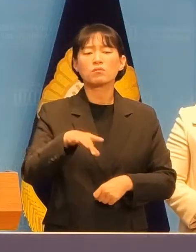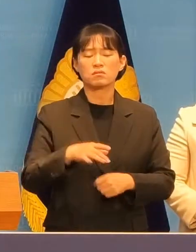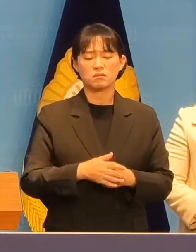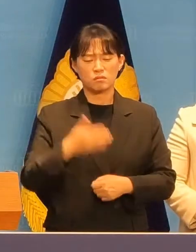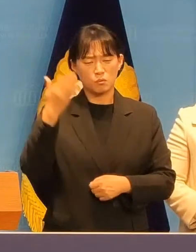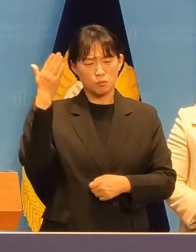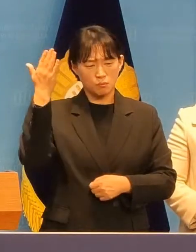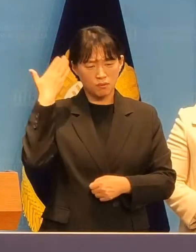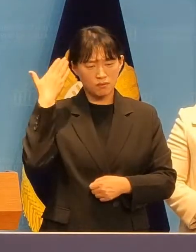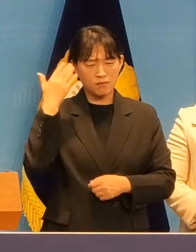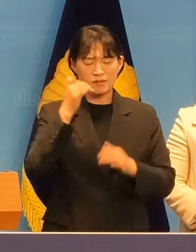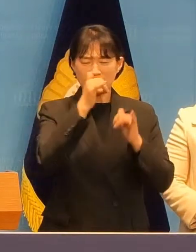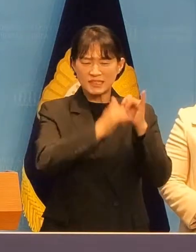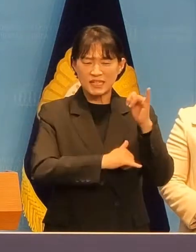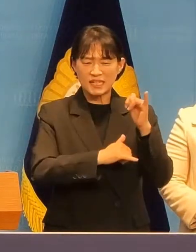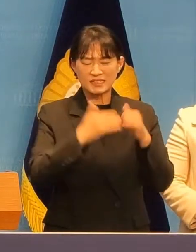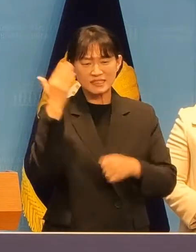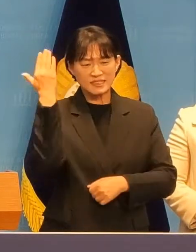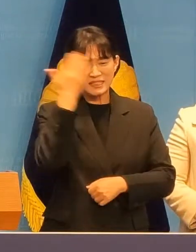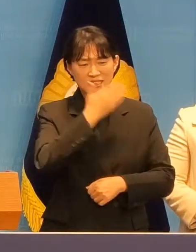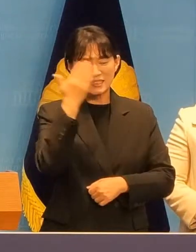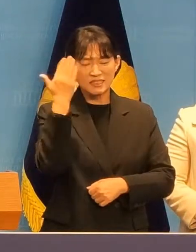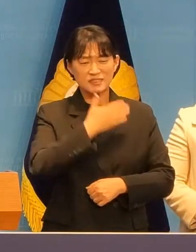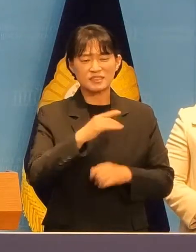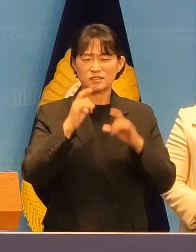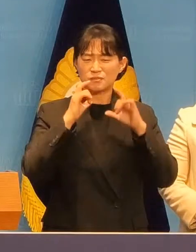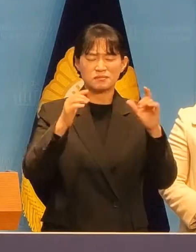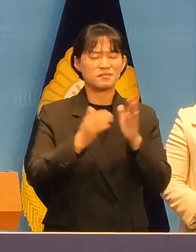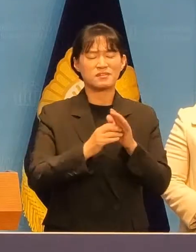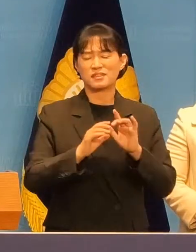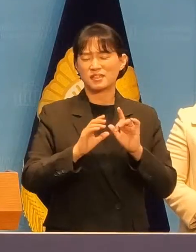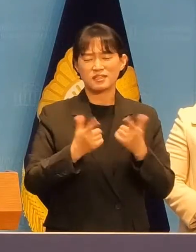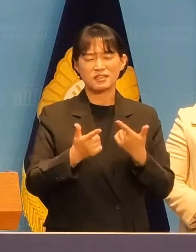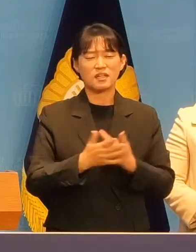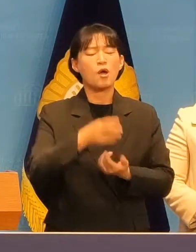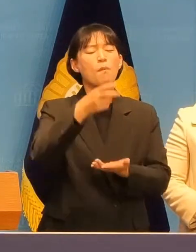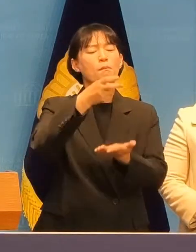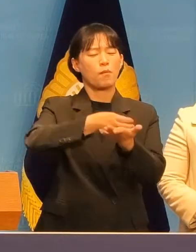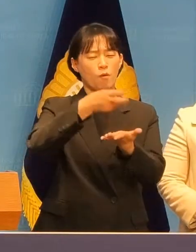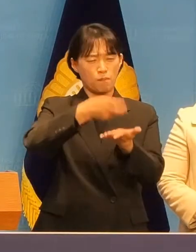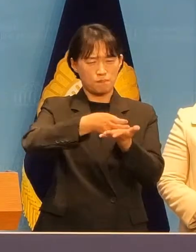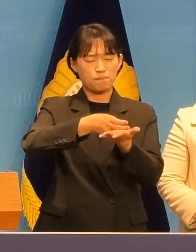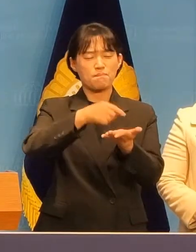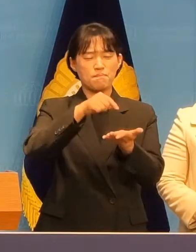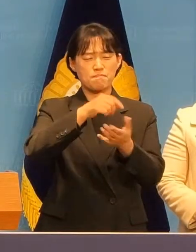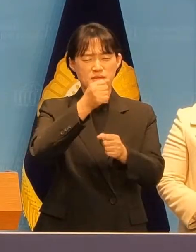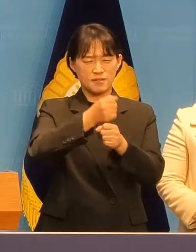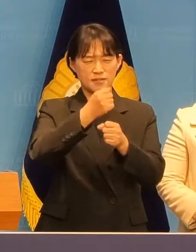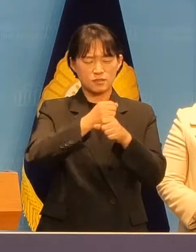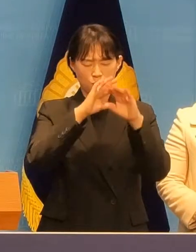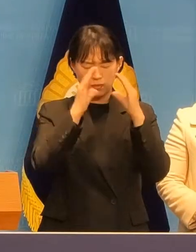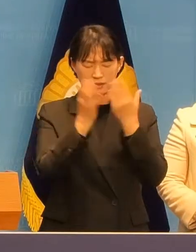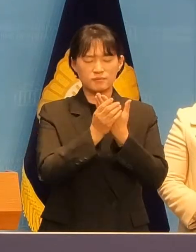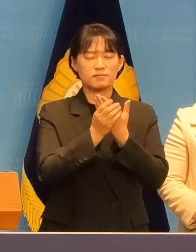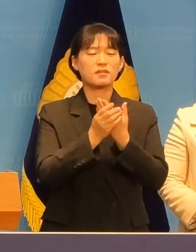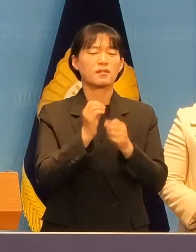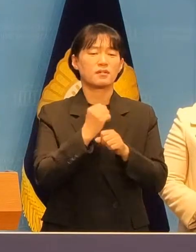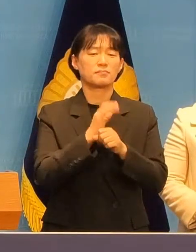과거사 청산은 선언으로 끝나서는 안 됩니다. 제도와 법률로 완성되어야